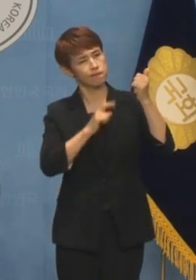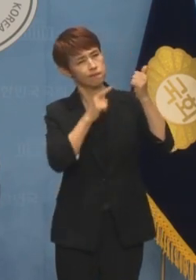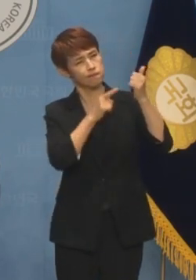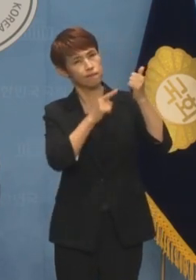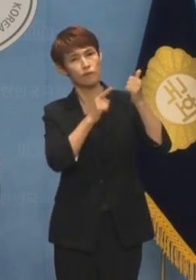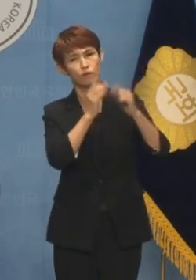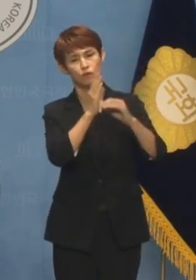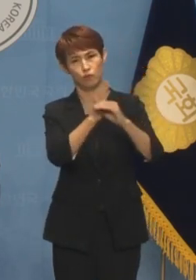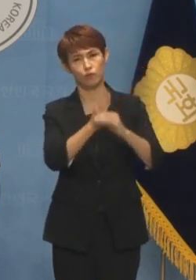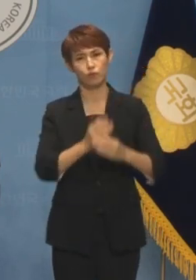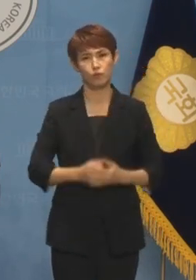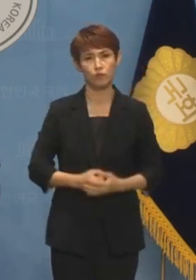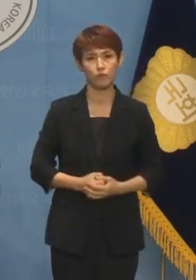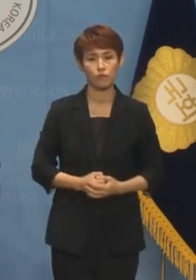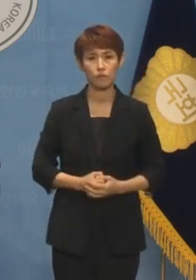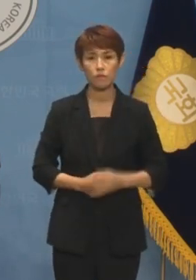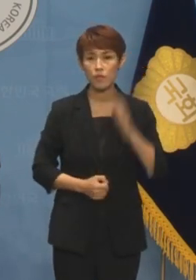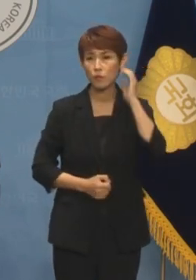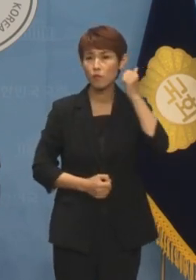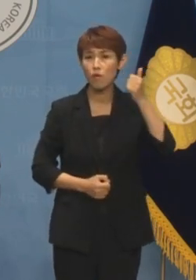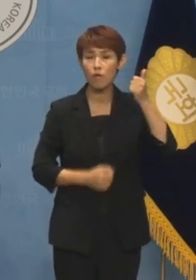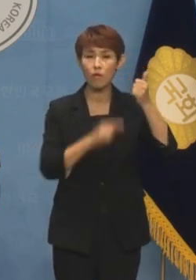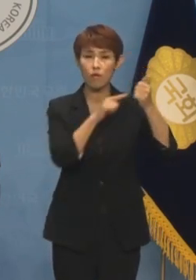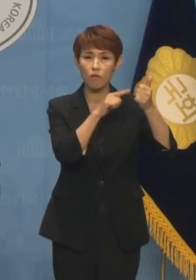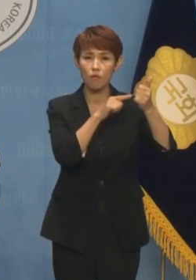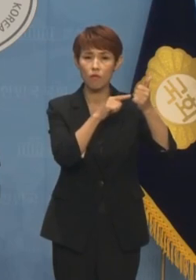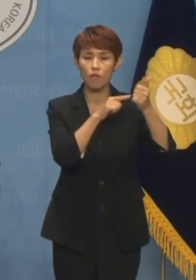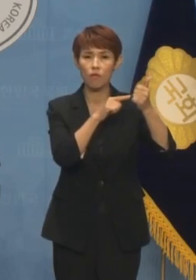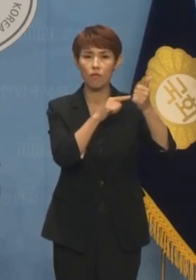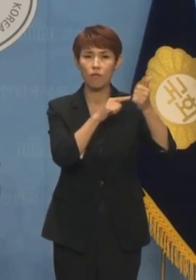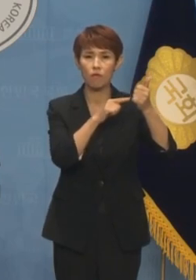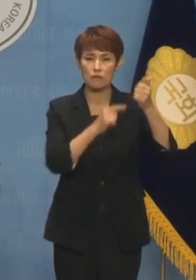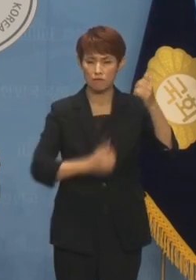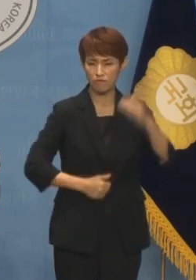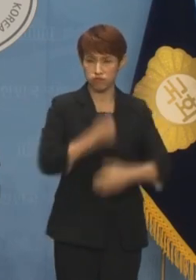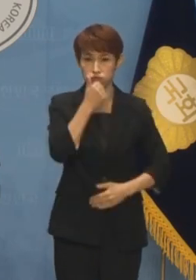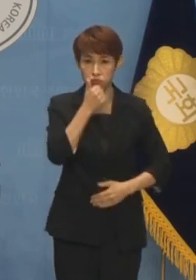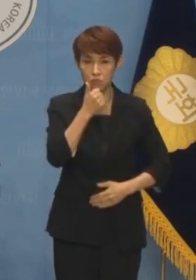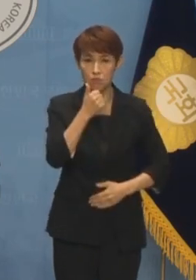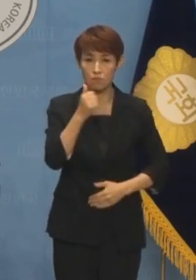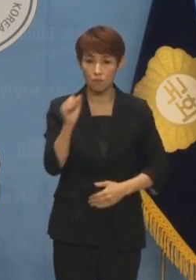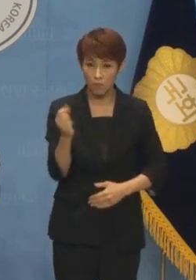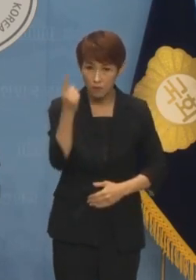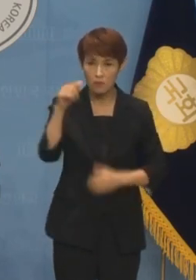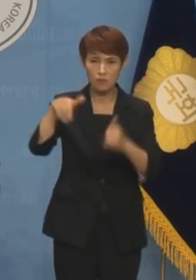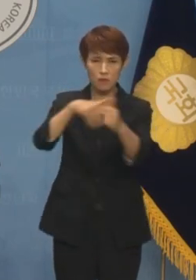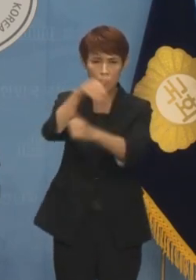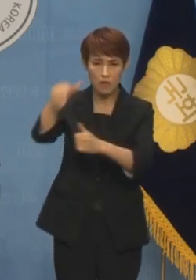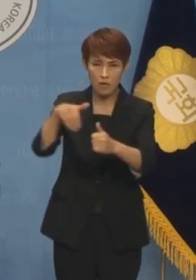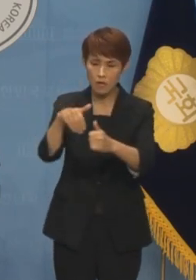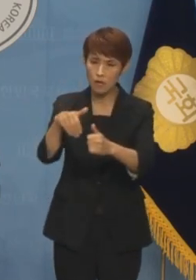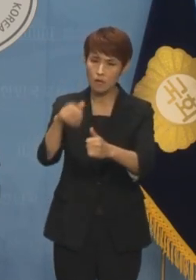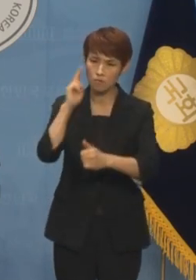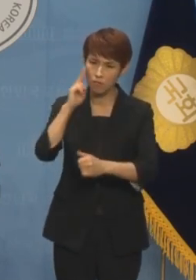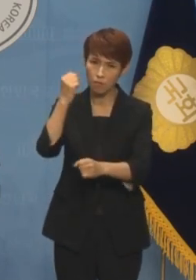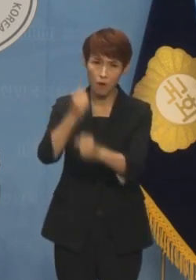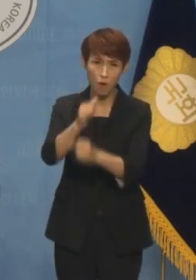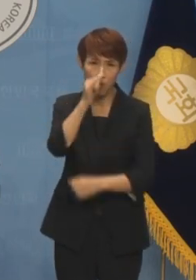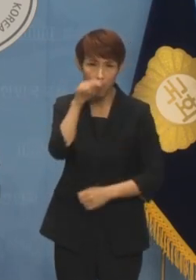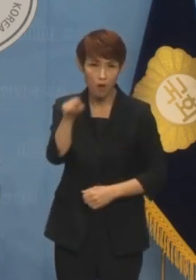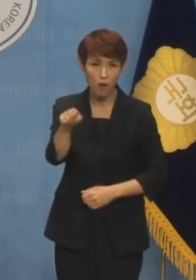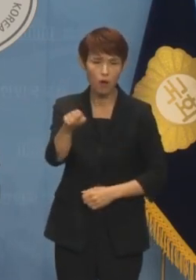있습니다. 대통령의 경로가 상황을 이 지경까지 만들었다면